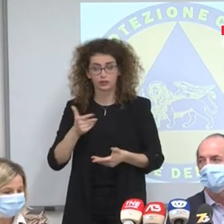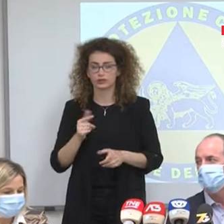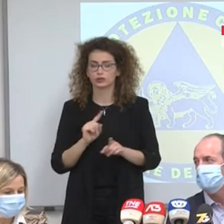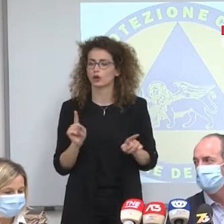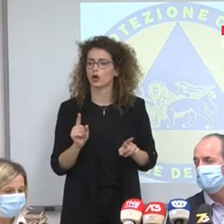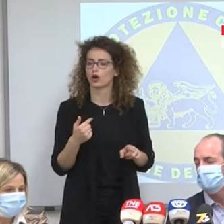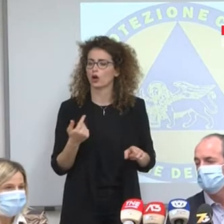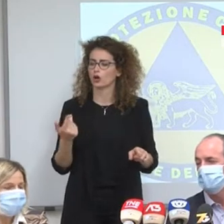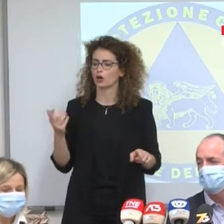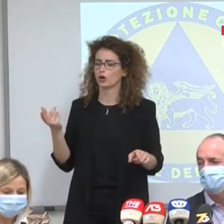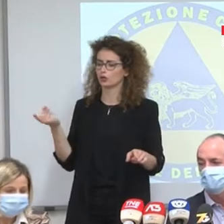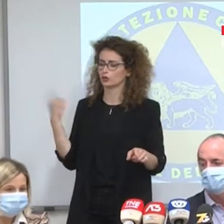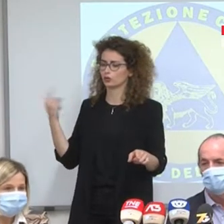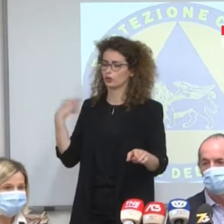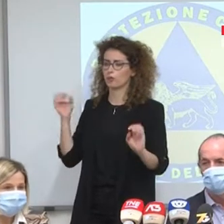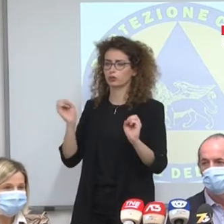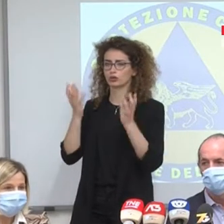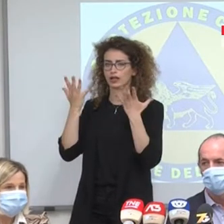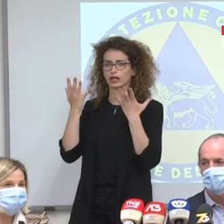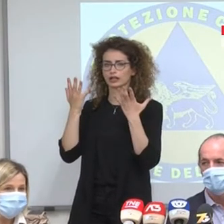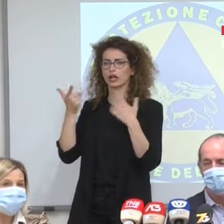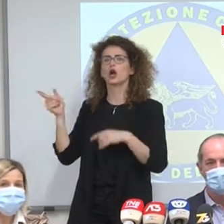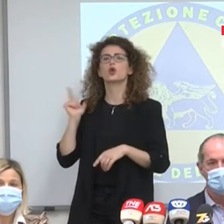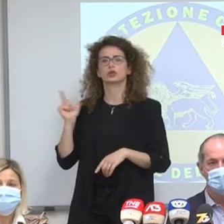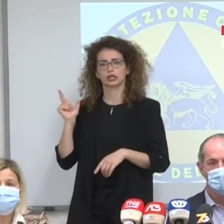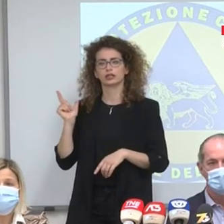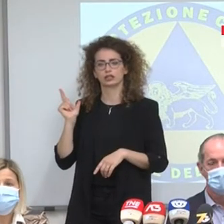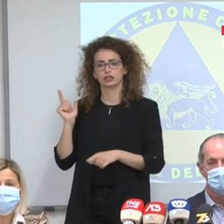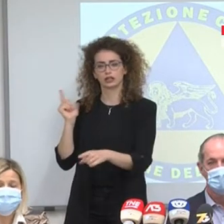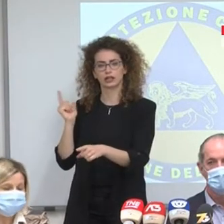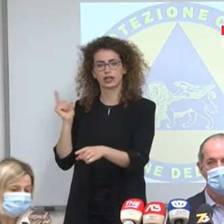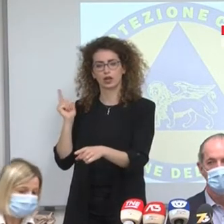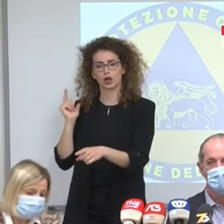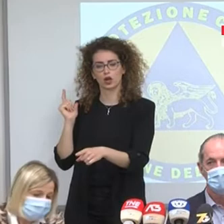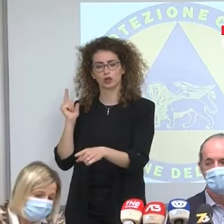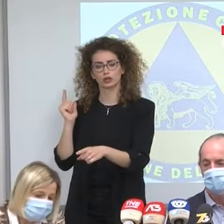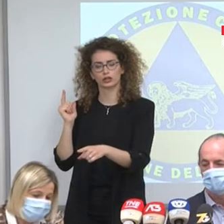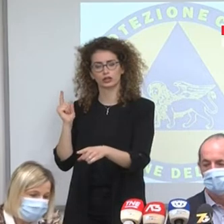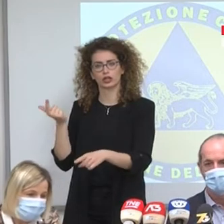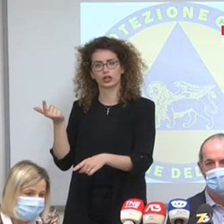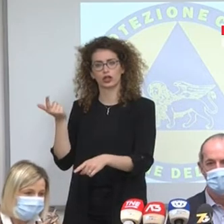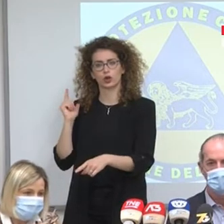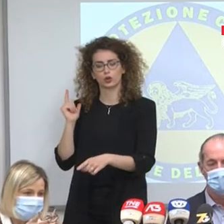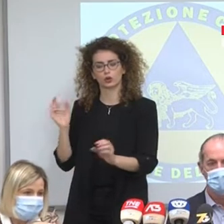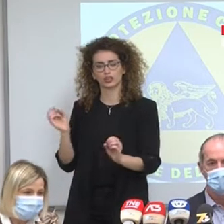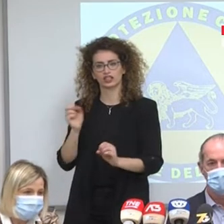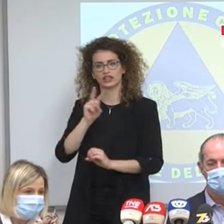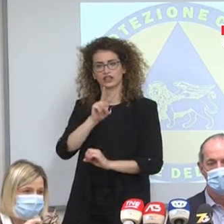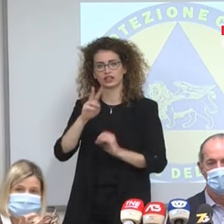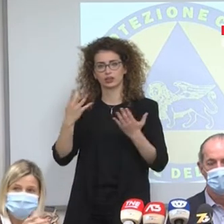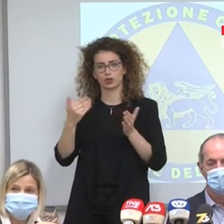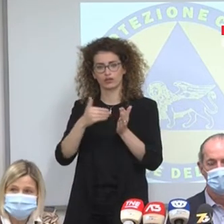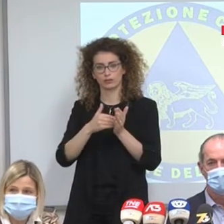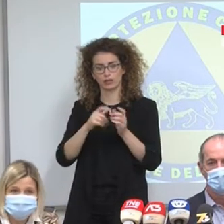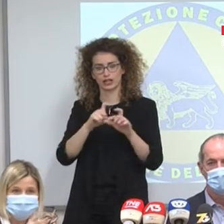No, sì, l'altro ieri, Moderna. Due giorni fa. 34, mi sembra che lunedì era arrivate, 29.000 di